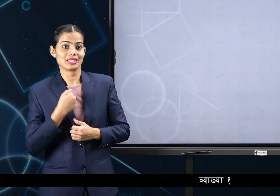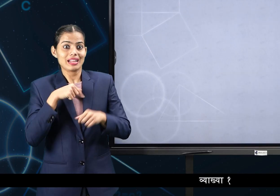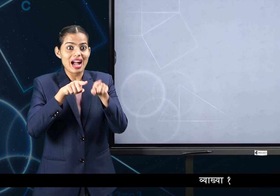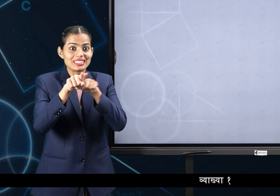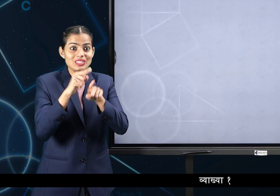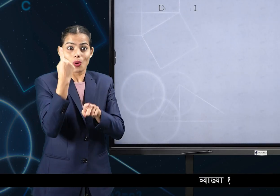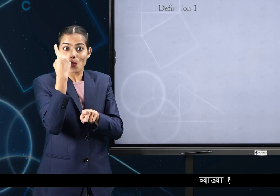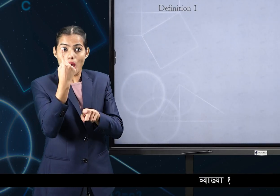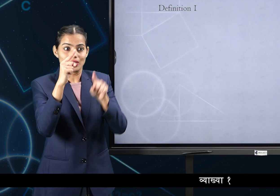व्याख्या.